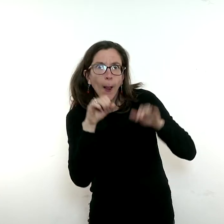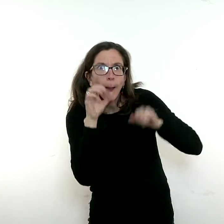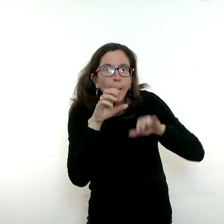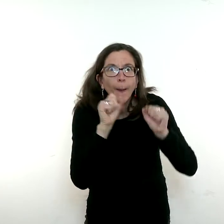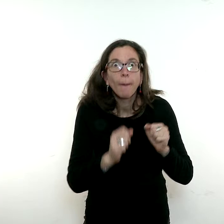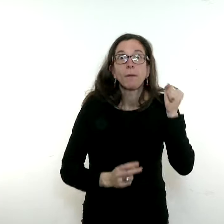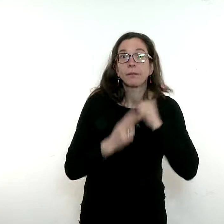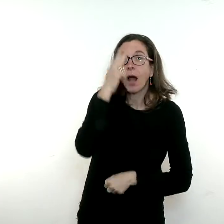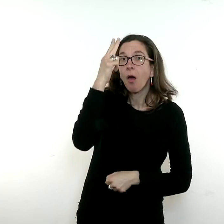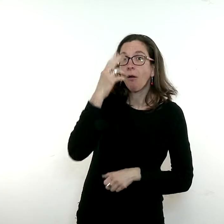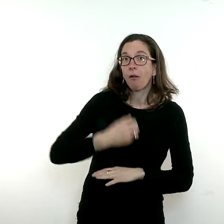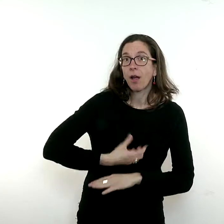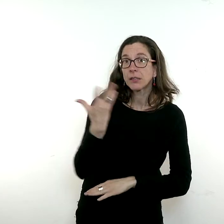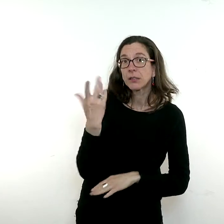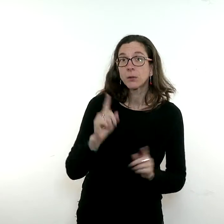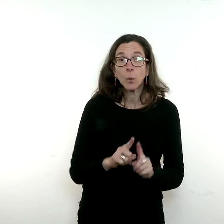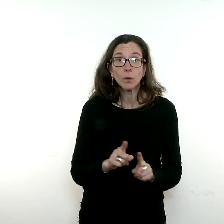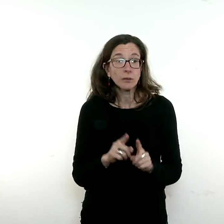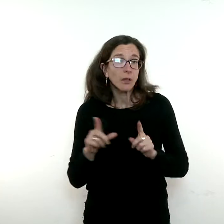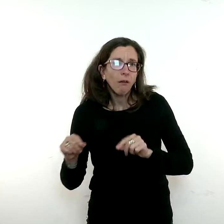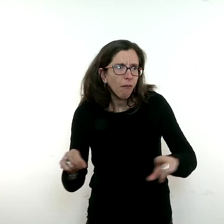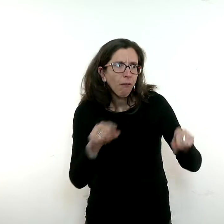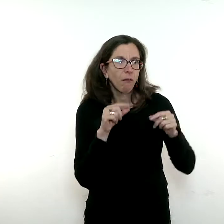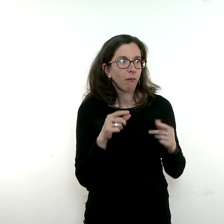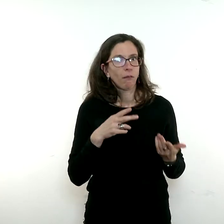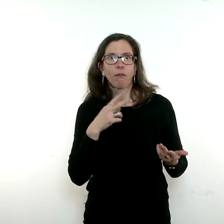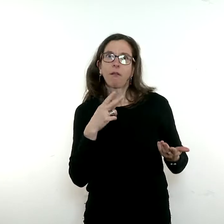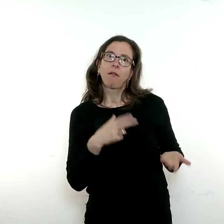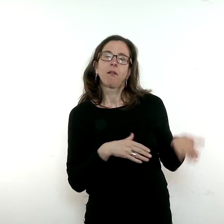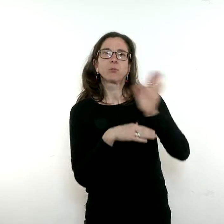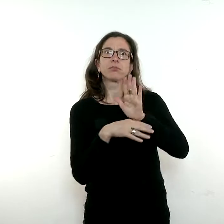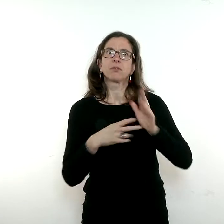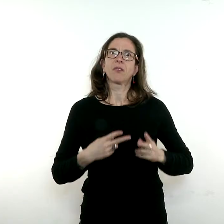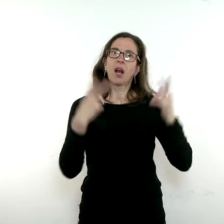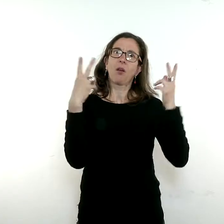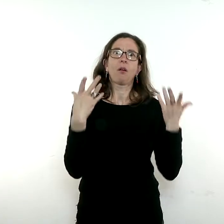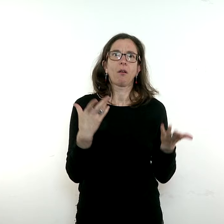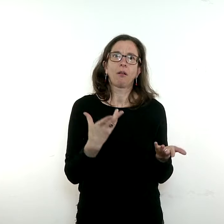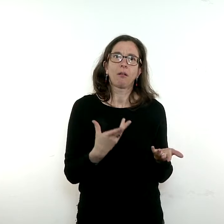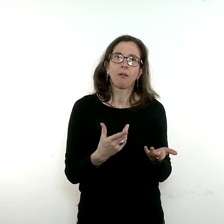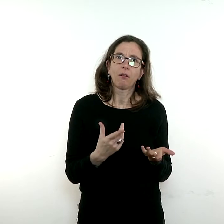les artistes de Support Surface qui restent bien vivants et qui seront à nos côtés.